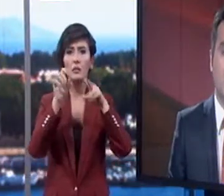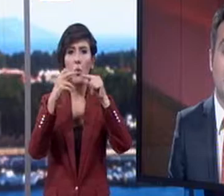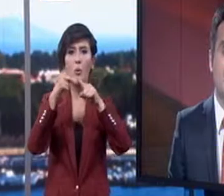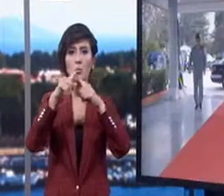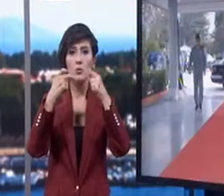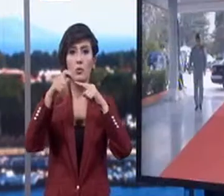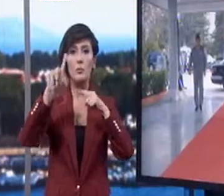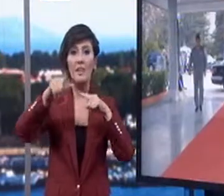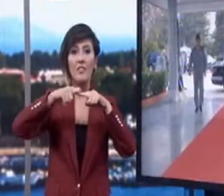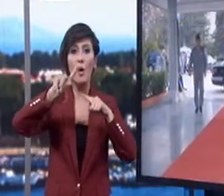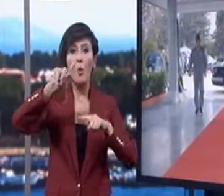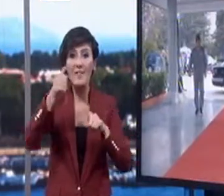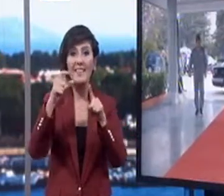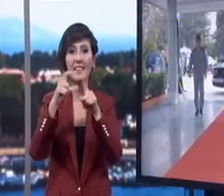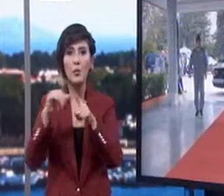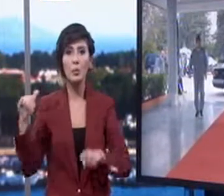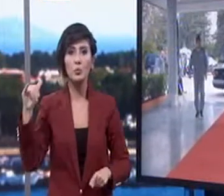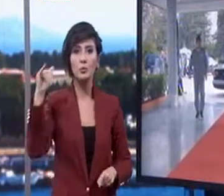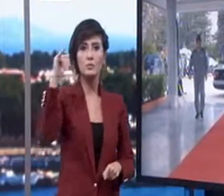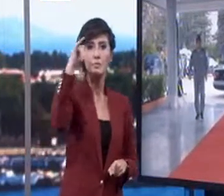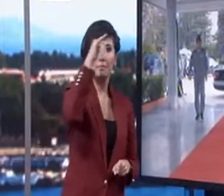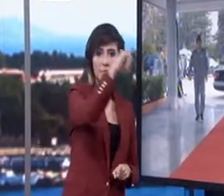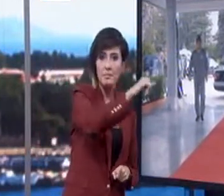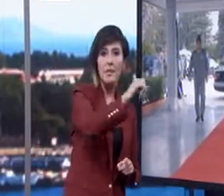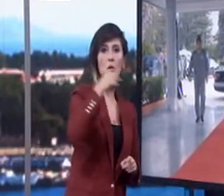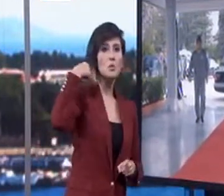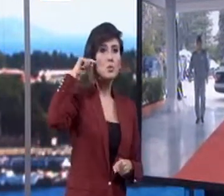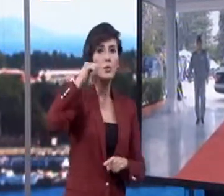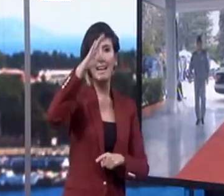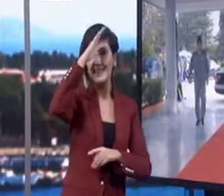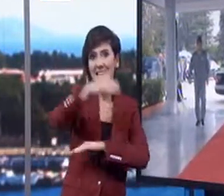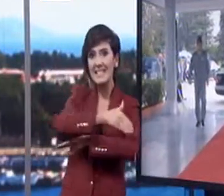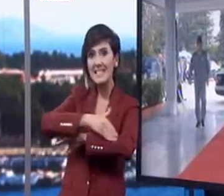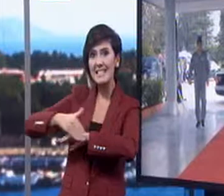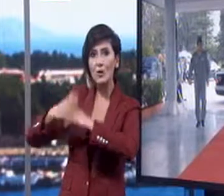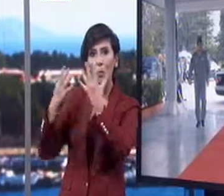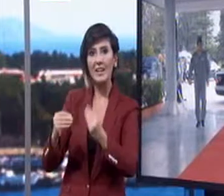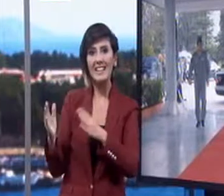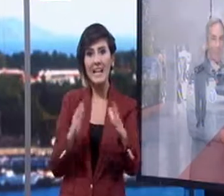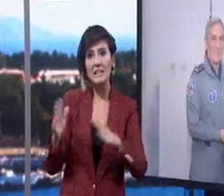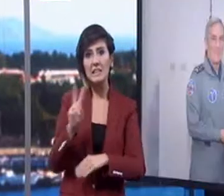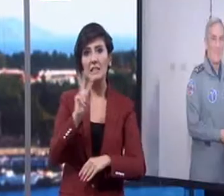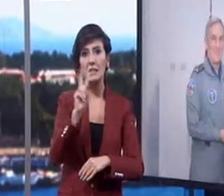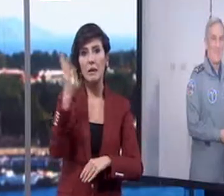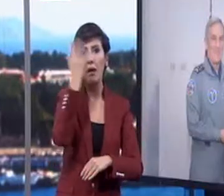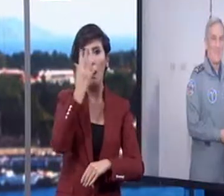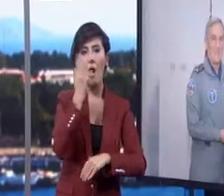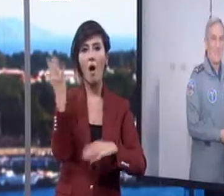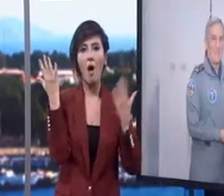bir F-16D uçağıyla Akıncı'dan havalandı ve Suriye ve Irak sınırında konuştu. Yaklaşık 20 kara ve hava kuvvetleri